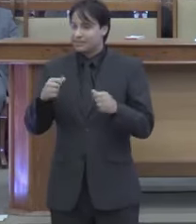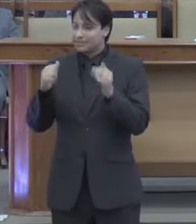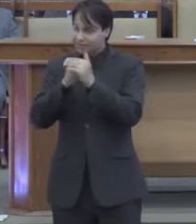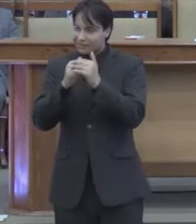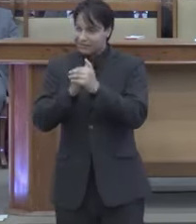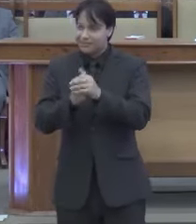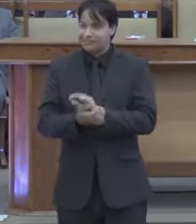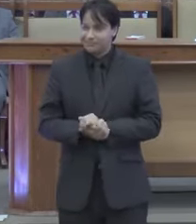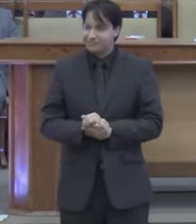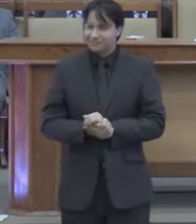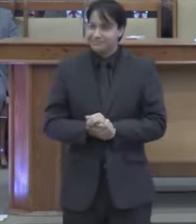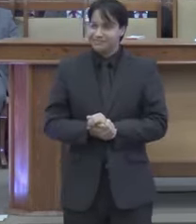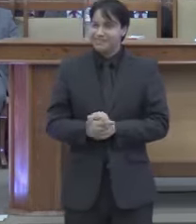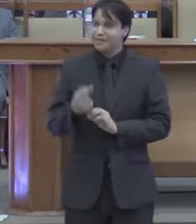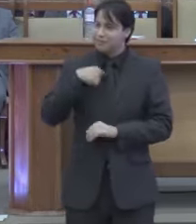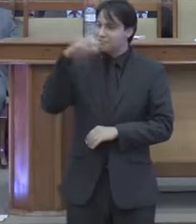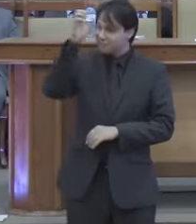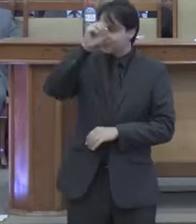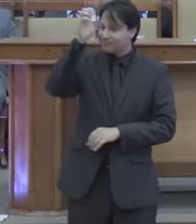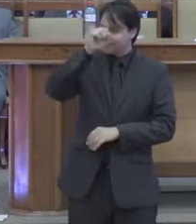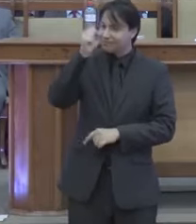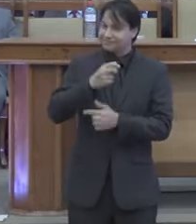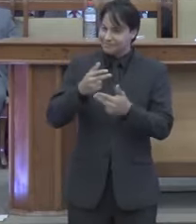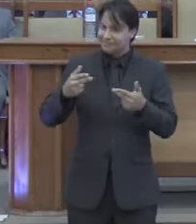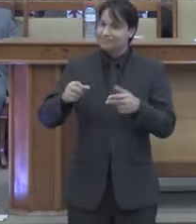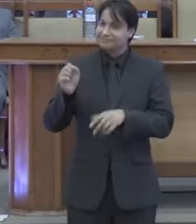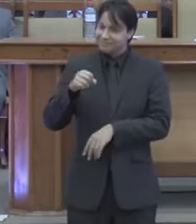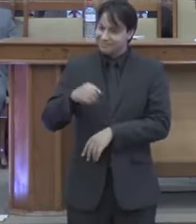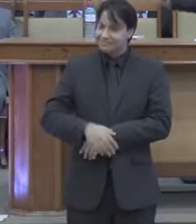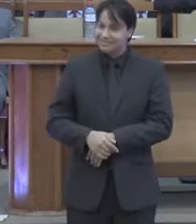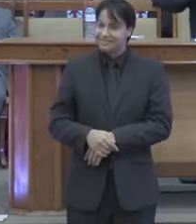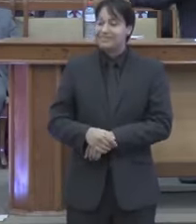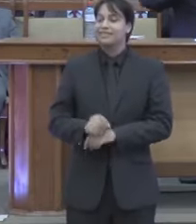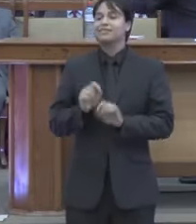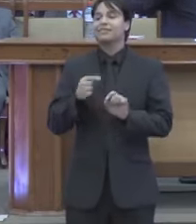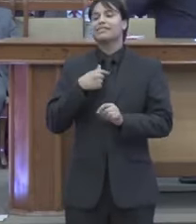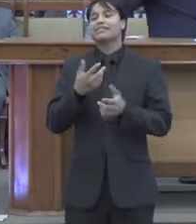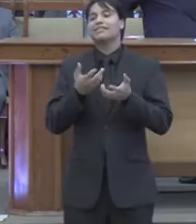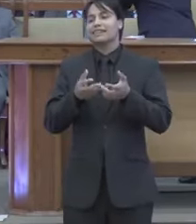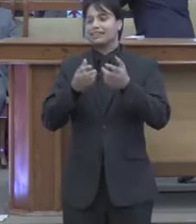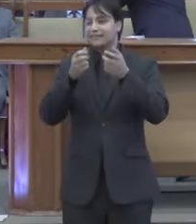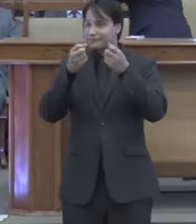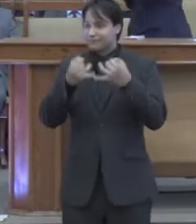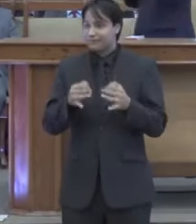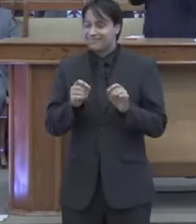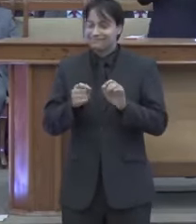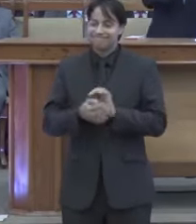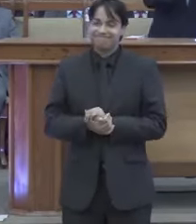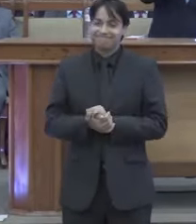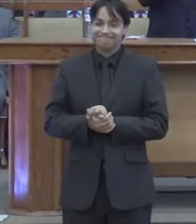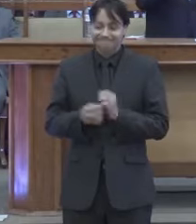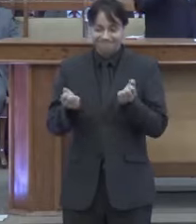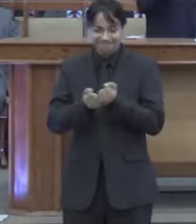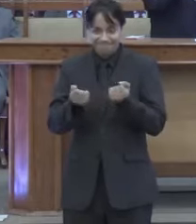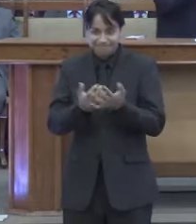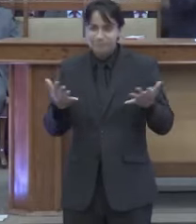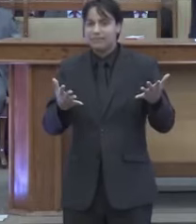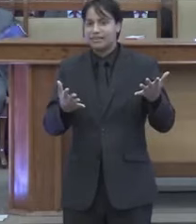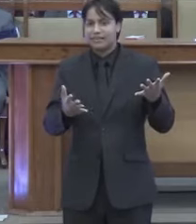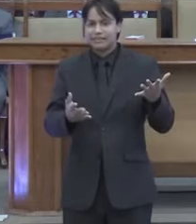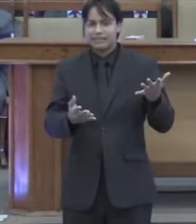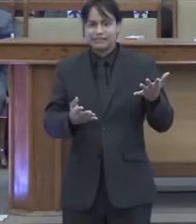Tem muita coisa boa que aprendi com ela. Agora, o que eu quero dizer é que esse milagre aqui, ninguém, homem nenhum faz